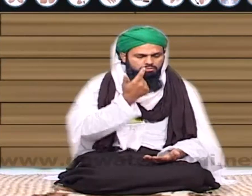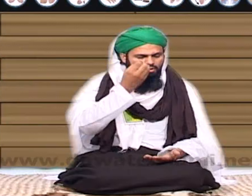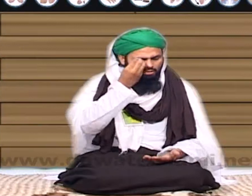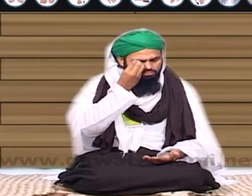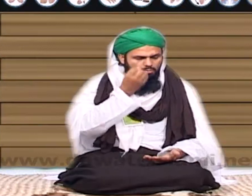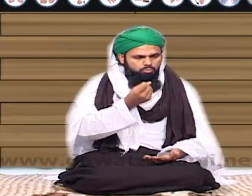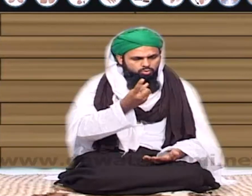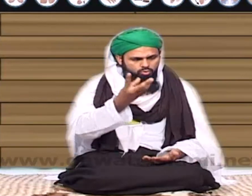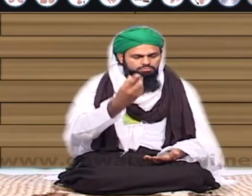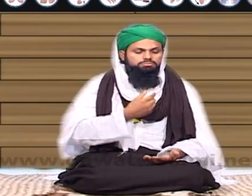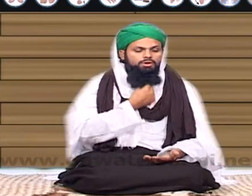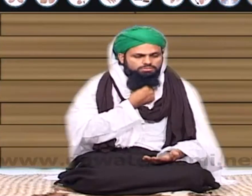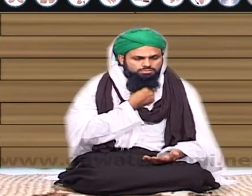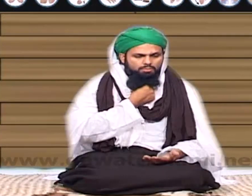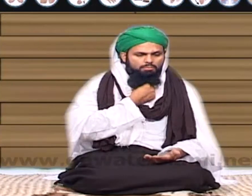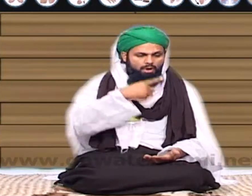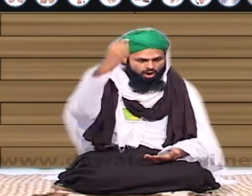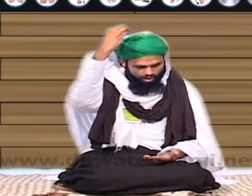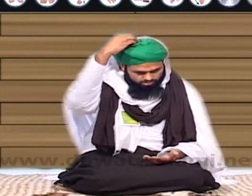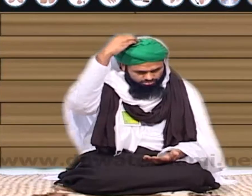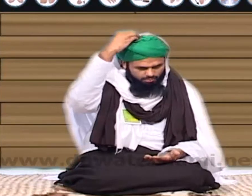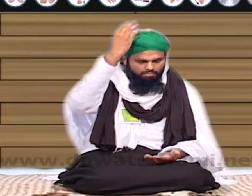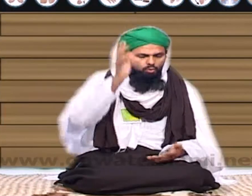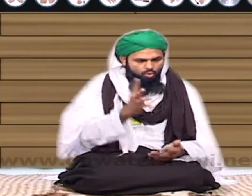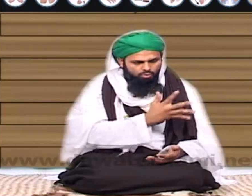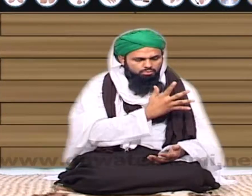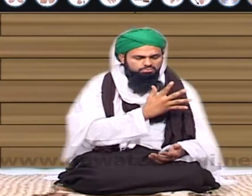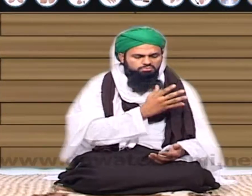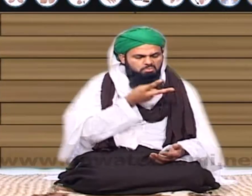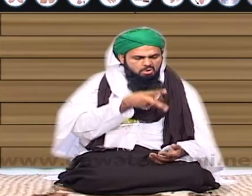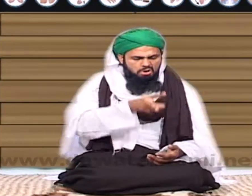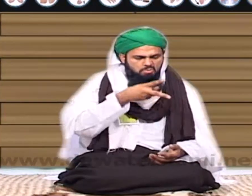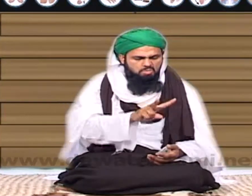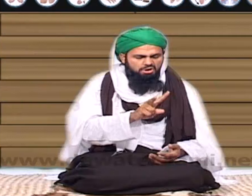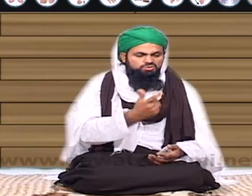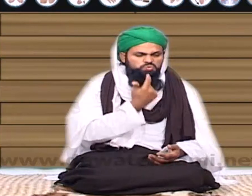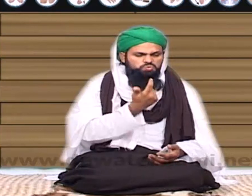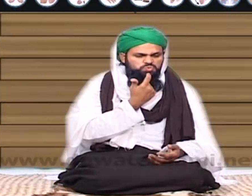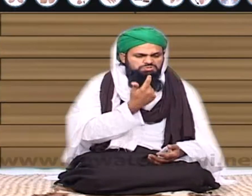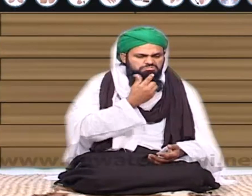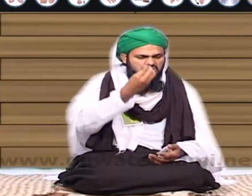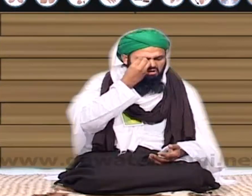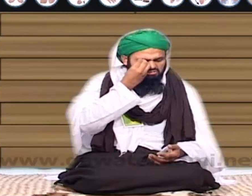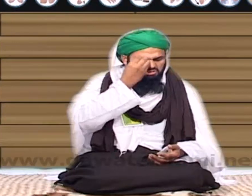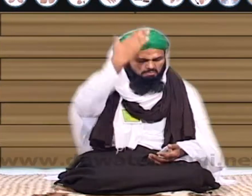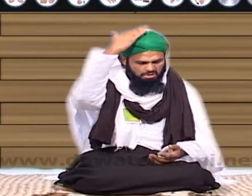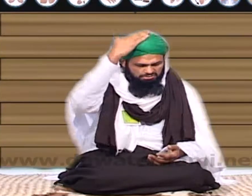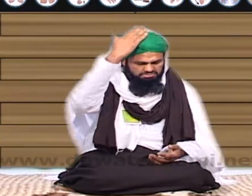کو وہ قسمیں کھائیں گے، بالکل جھوٹی قسمیں. تو میرے پیارے اسلامی بھائیو، جھوٹی قسمیں یہ عام ہے.